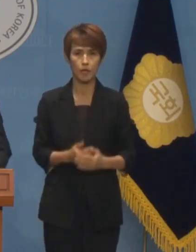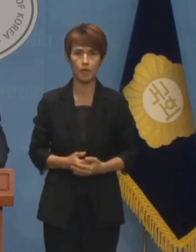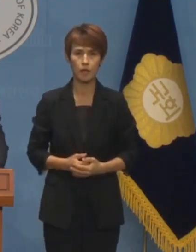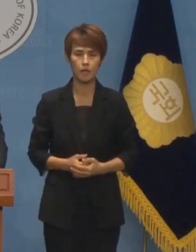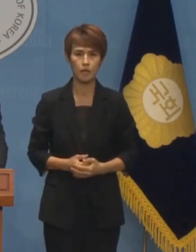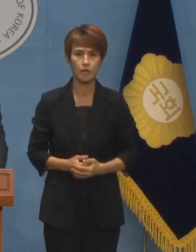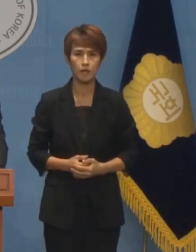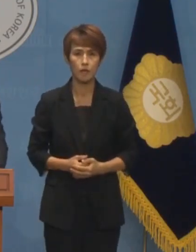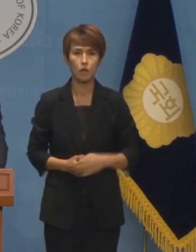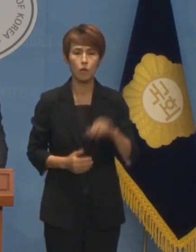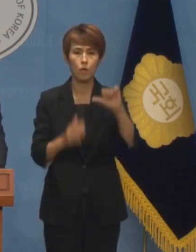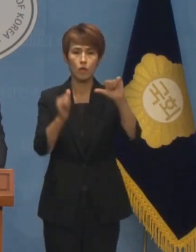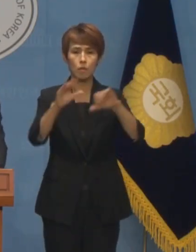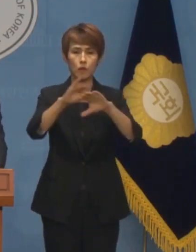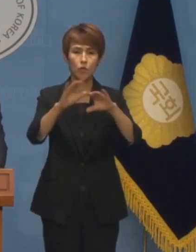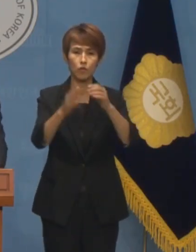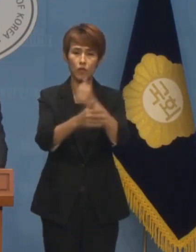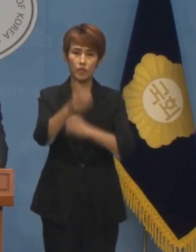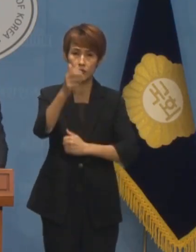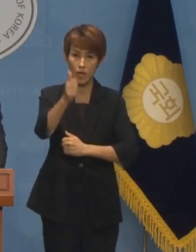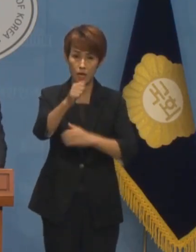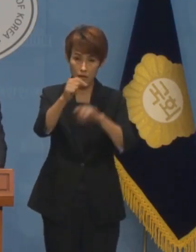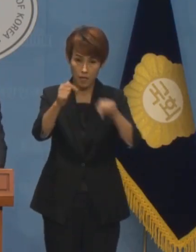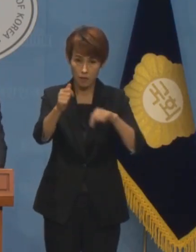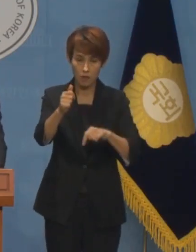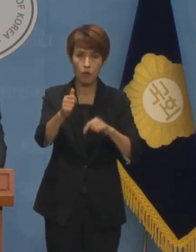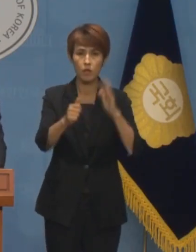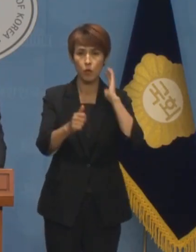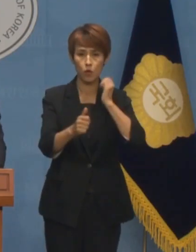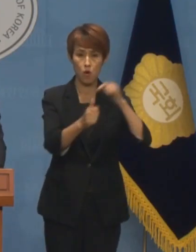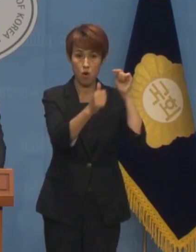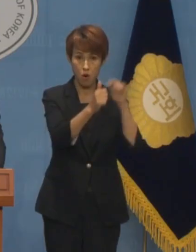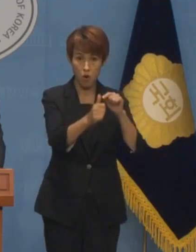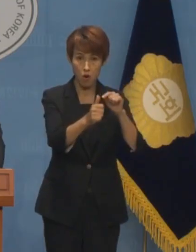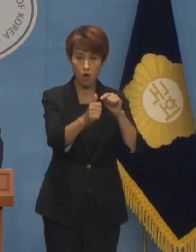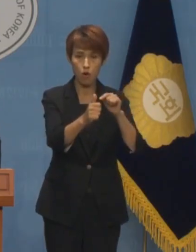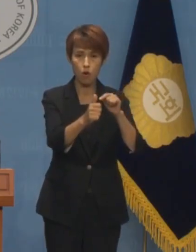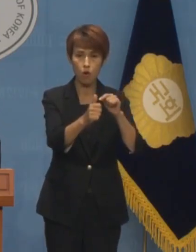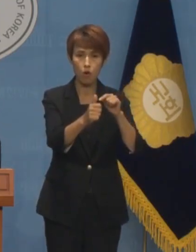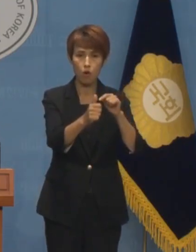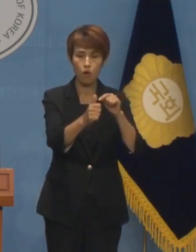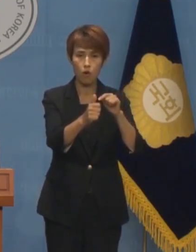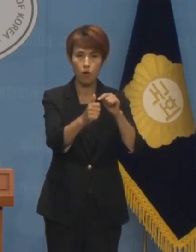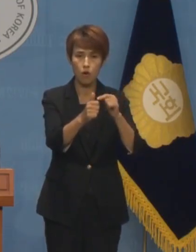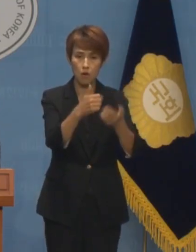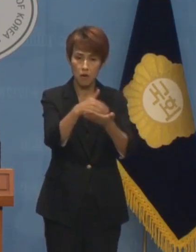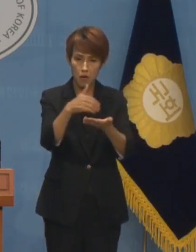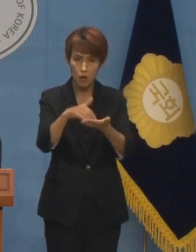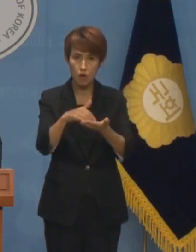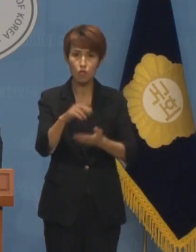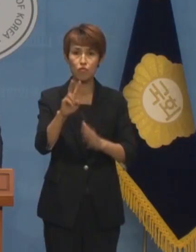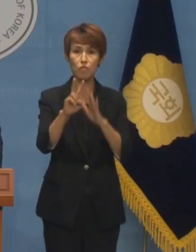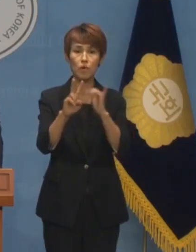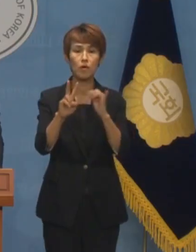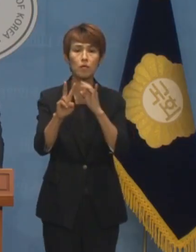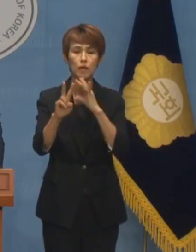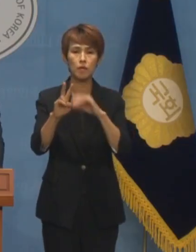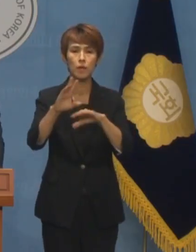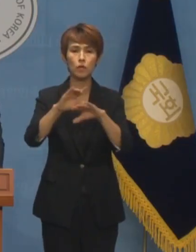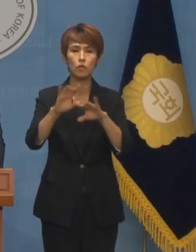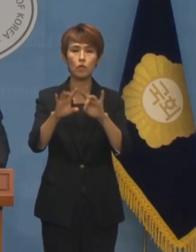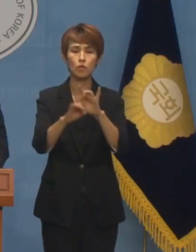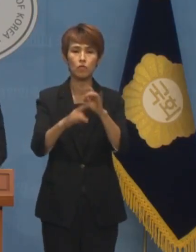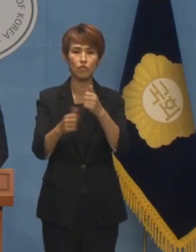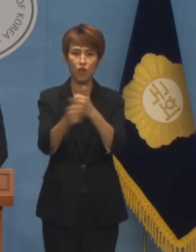5인의 방통위원장 중 대통령 지명 몫인 자신 포함 2명만으로 위원회를 초법적으로